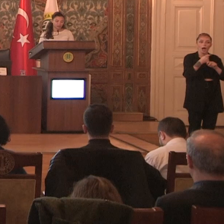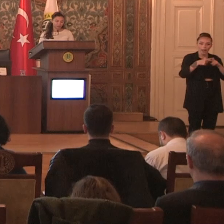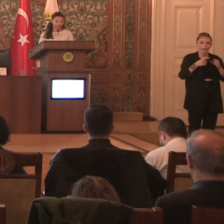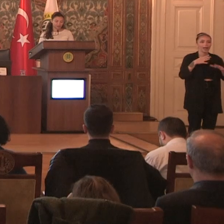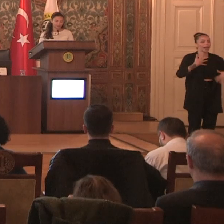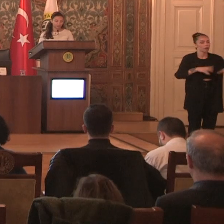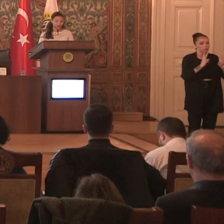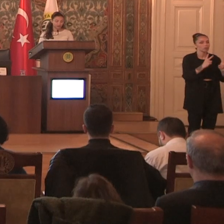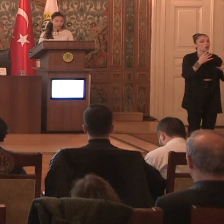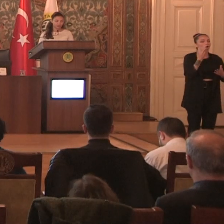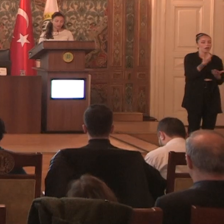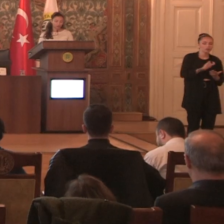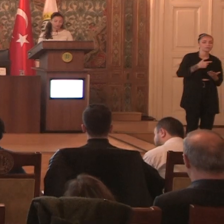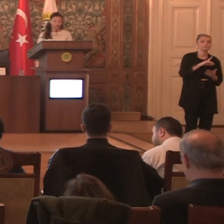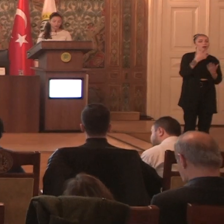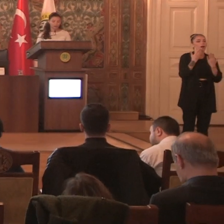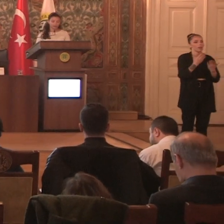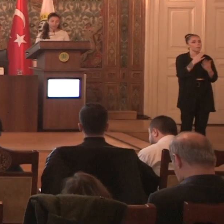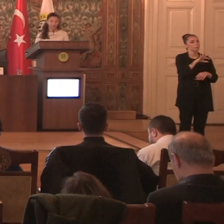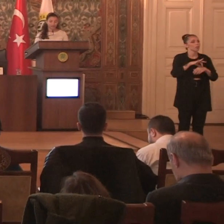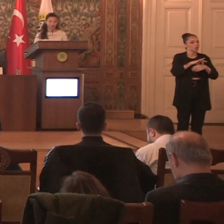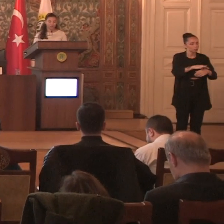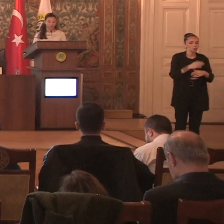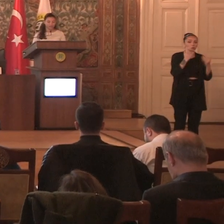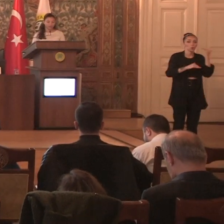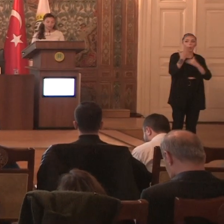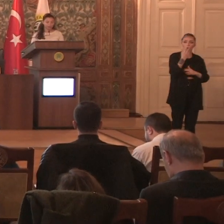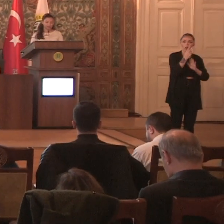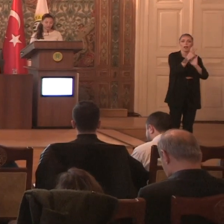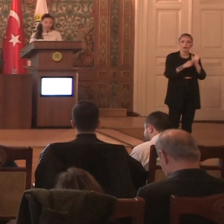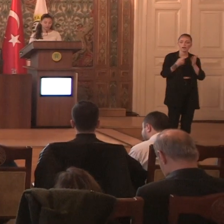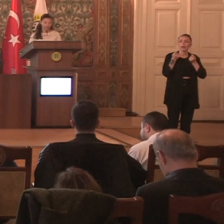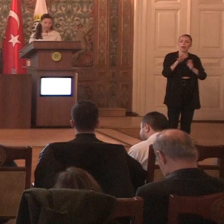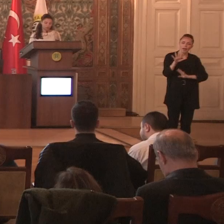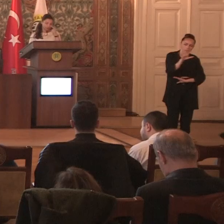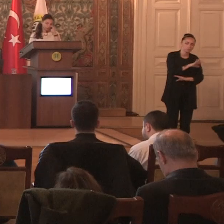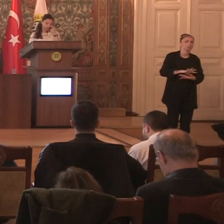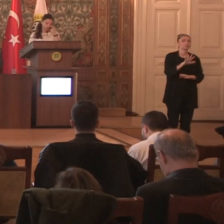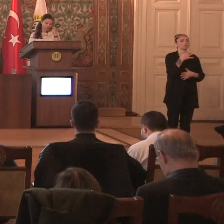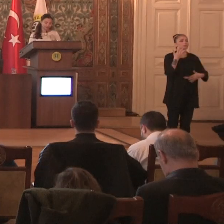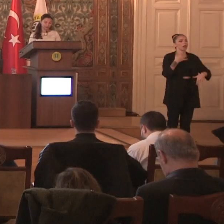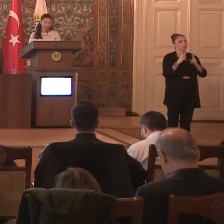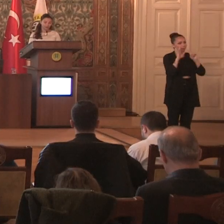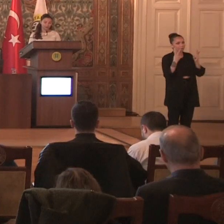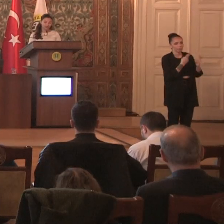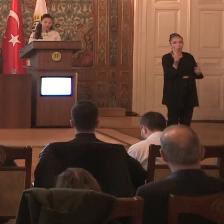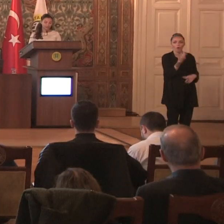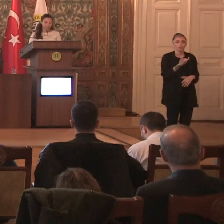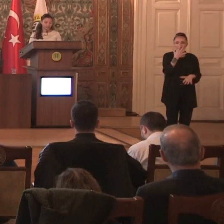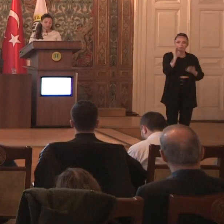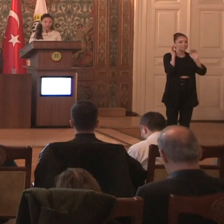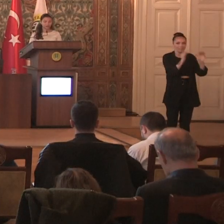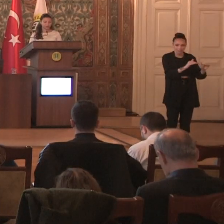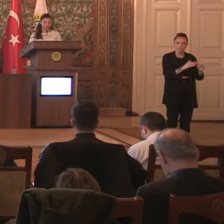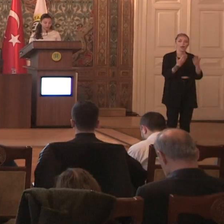akademik danışmanları, fakülte, yüksekokul ve enstitülerinde engelli öğrencilerin akademik ve sosyal yaşam uyumları konusunda destek olan